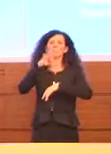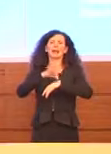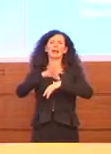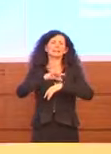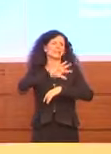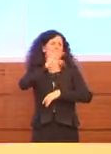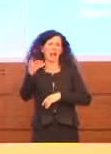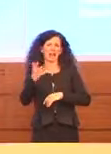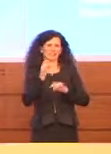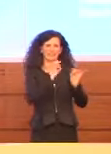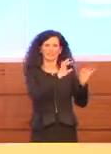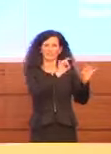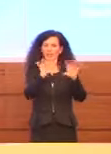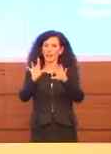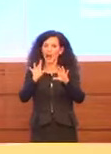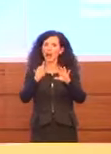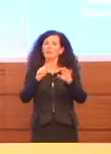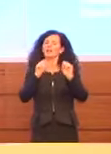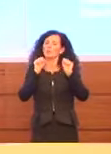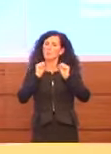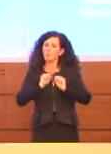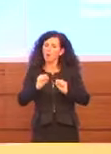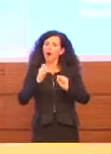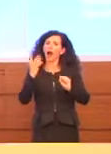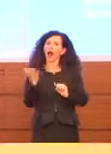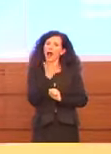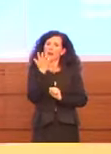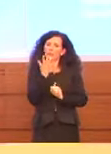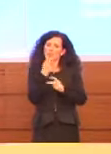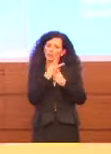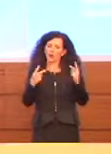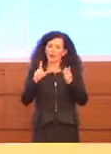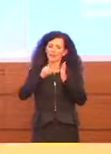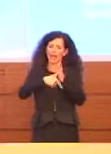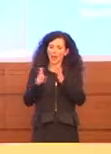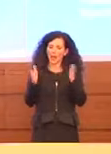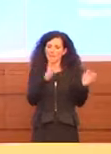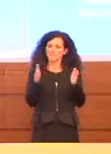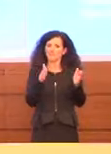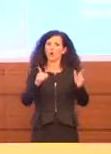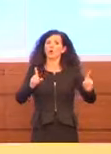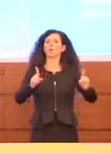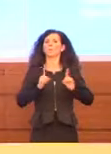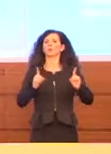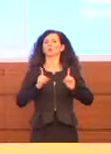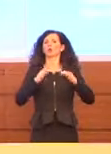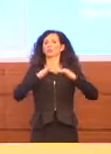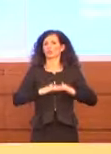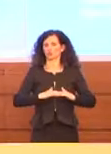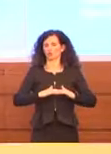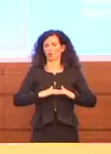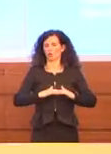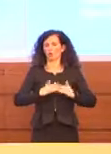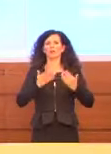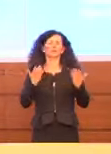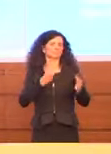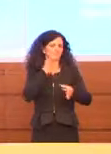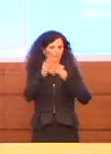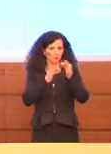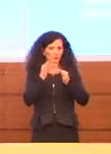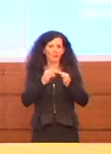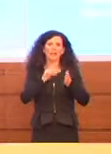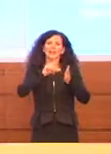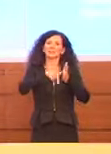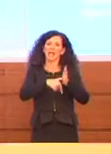ci sia almeno una temporanea protezione rispetto a una reinfezione cioè che ci possa consentire di guadagnare tempo